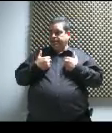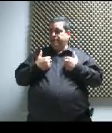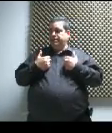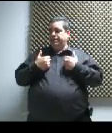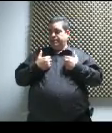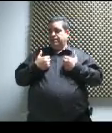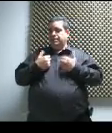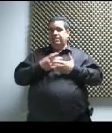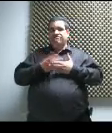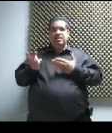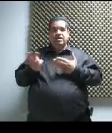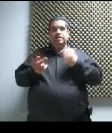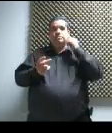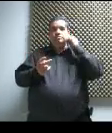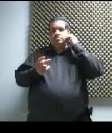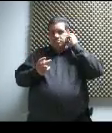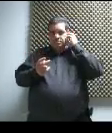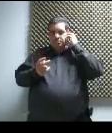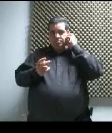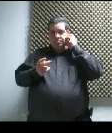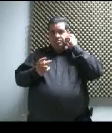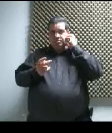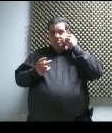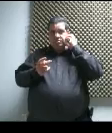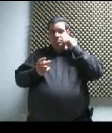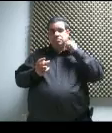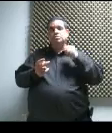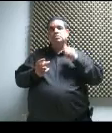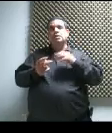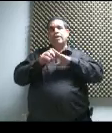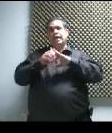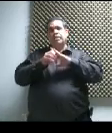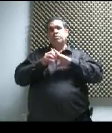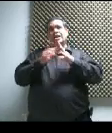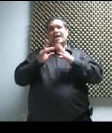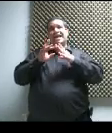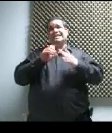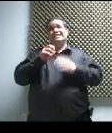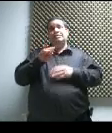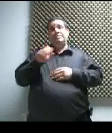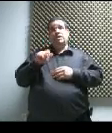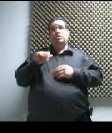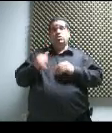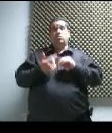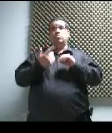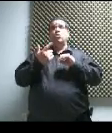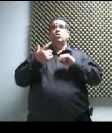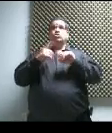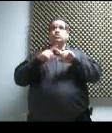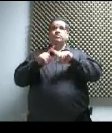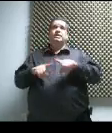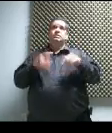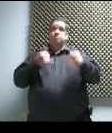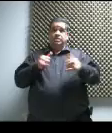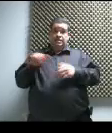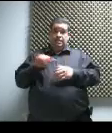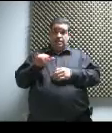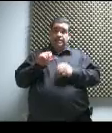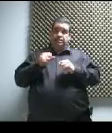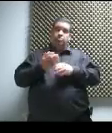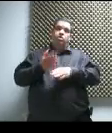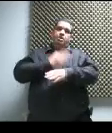que tú hayas. Las fallas. Sí, las fallas. Claro. ¿Verdad? Pues, por ejemplo, nosotros en la red sísmica hemos hecho bastantes simulacros y siempre nos damos cuenta. ¿En qué se puede